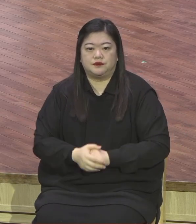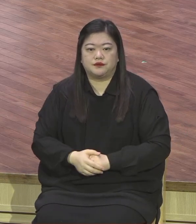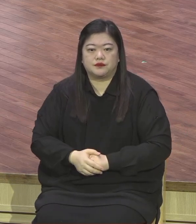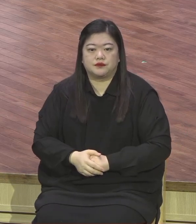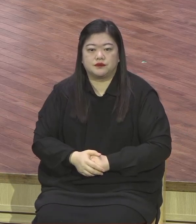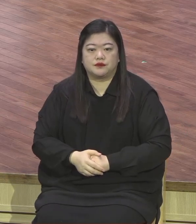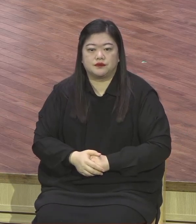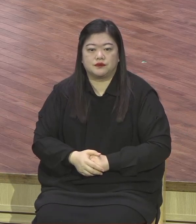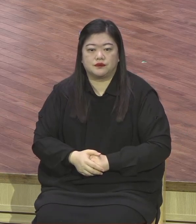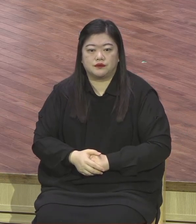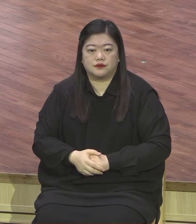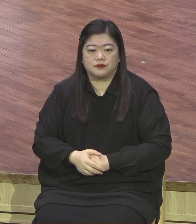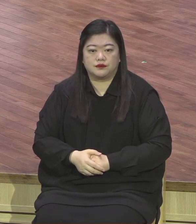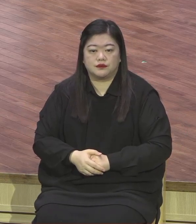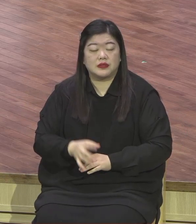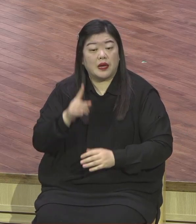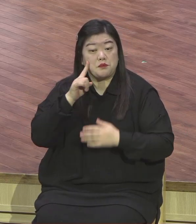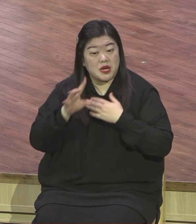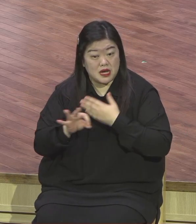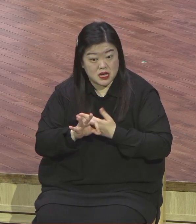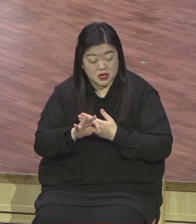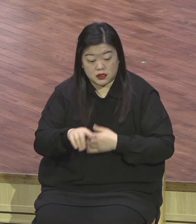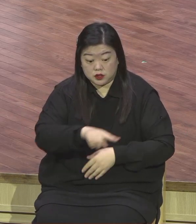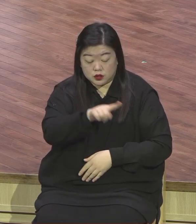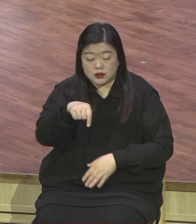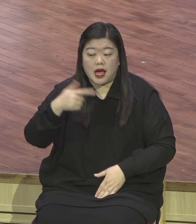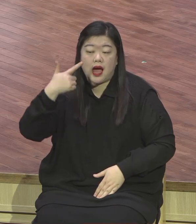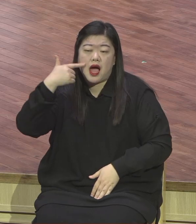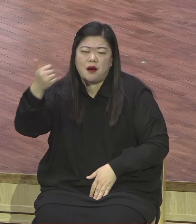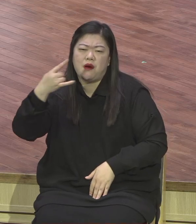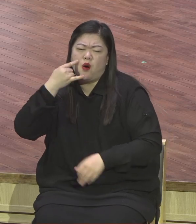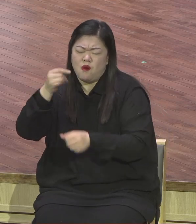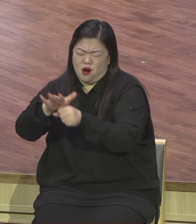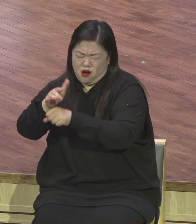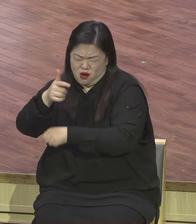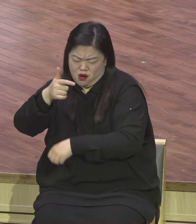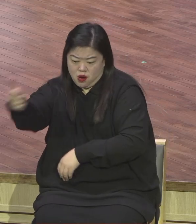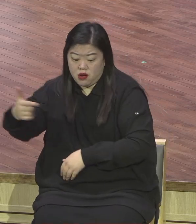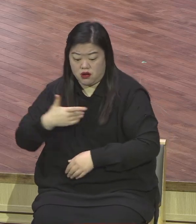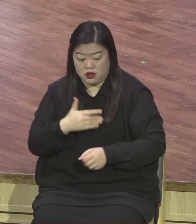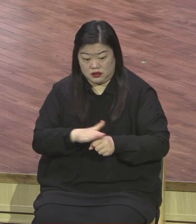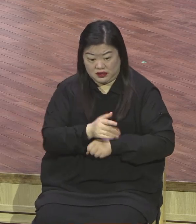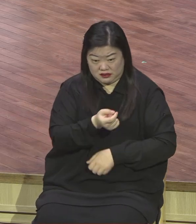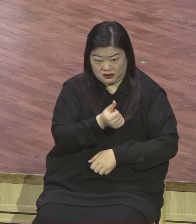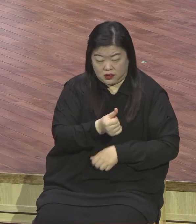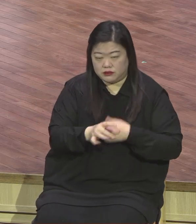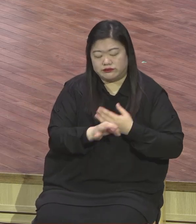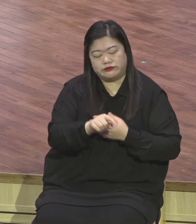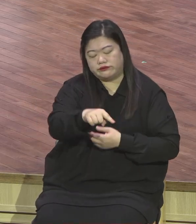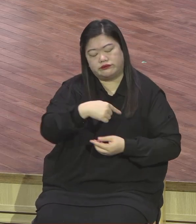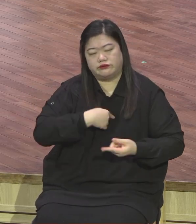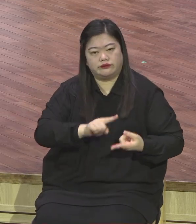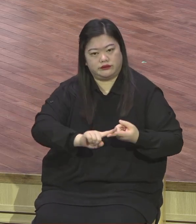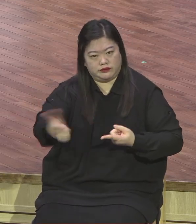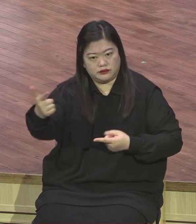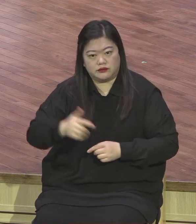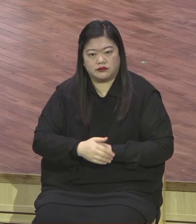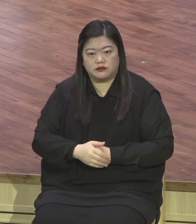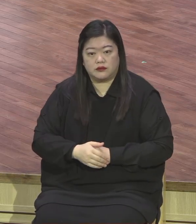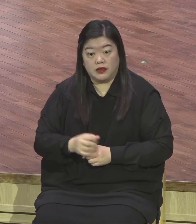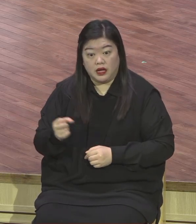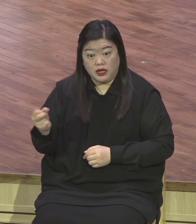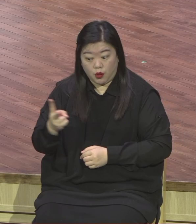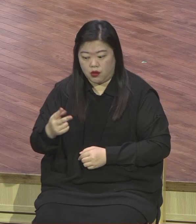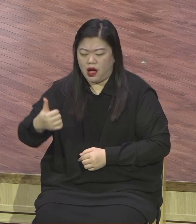아버지 아버지나 어머리를 나보다 더 사랑하는 자는 내게 합당하지 아니하고 아들이나 딸을 나보다 더 사랑하는